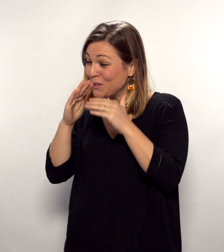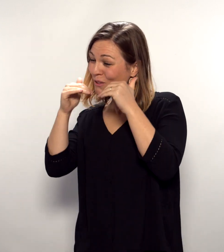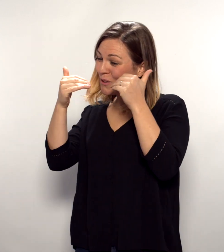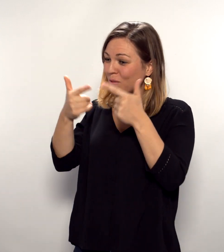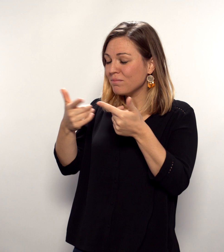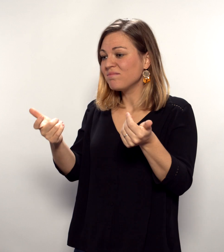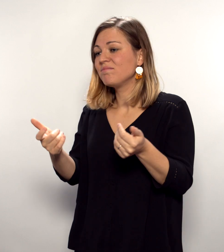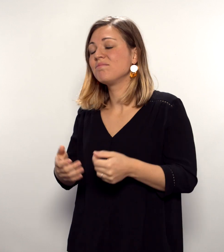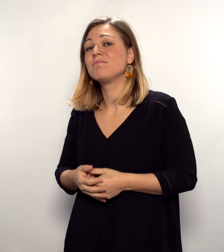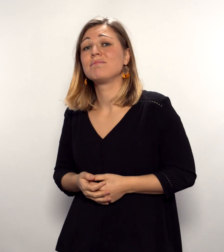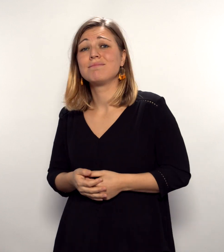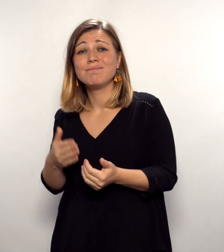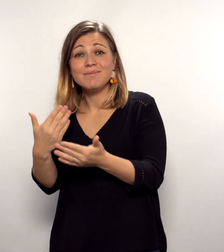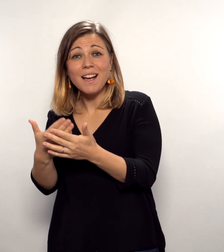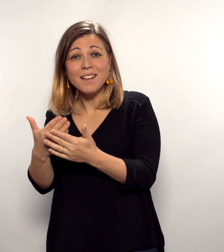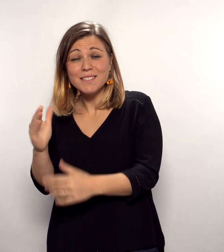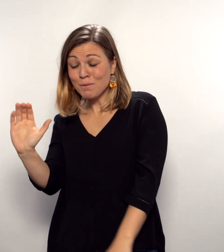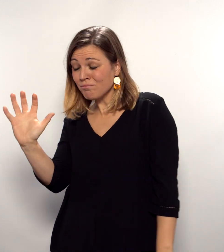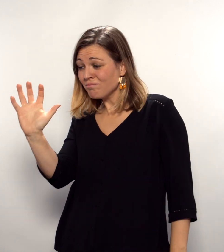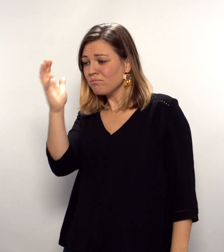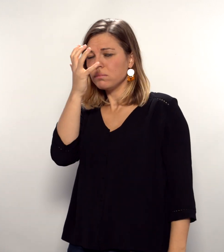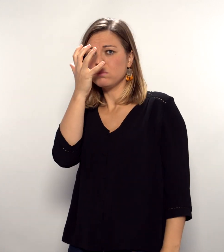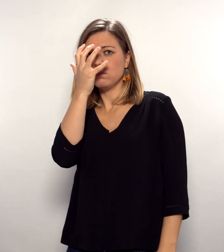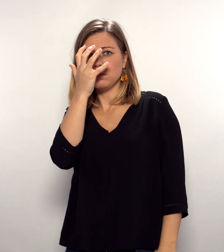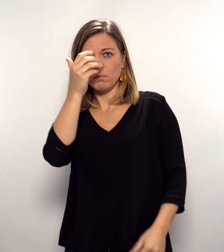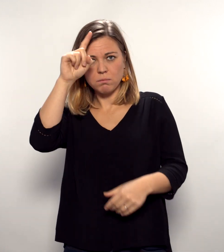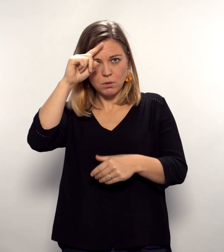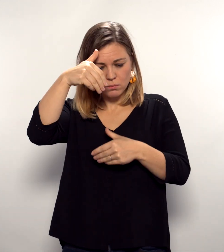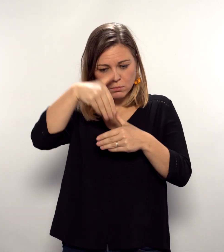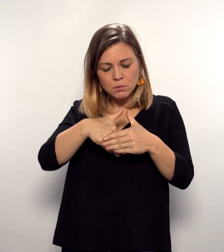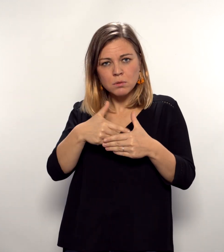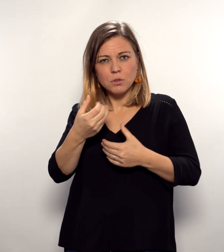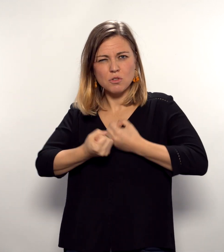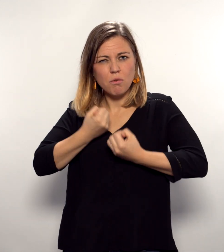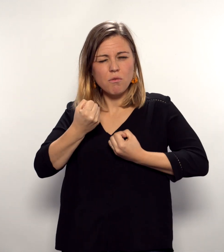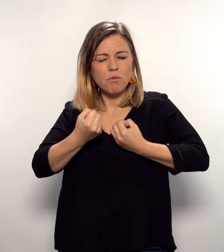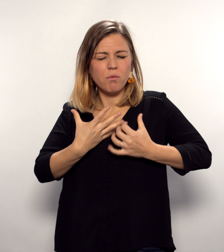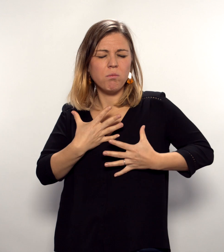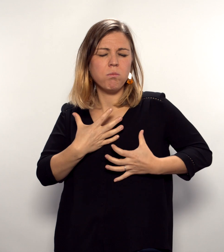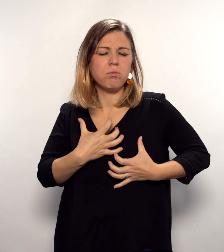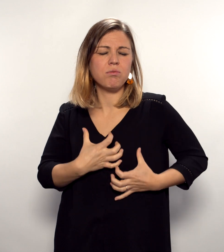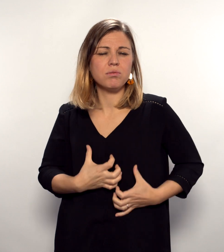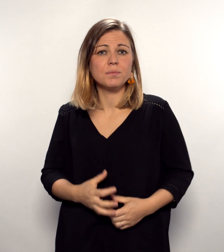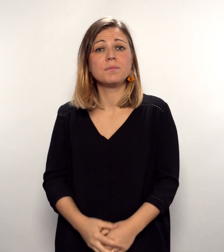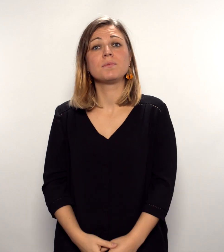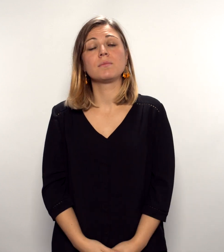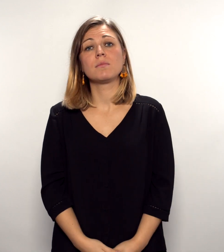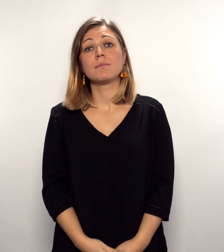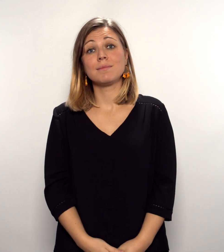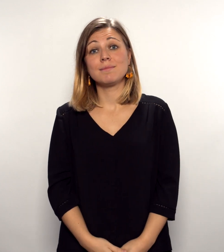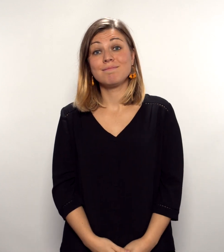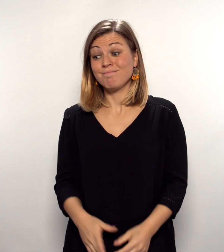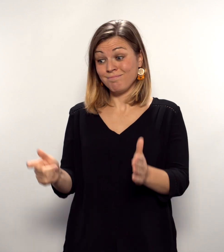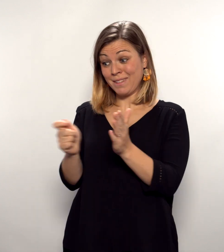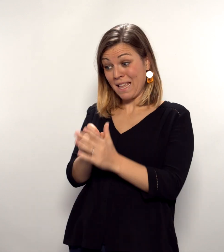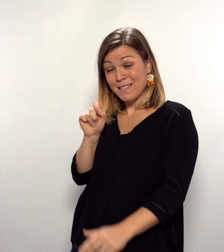un grand sourire. Mais c'était un masque, parce qu'à l'intérieur de moi, tout était mort. Je ne